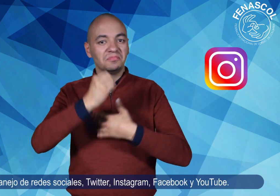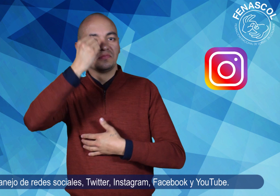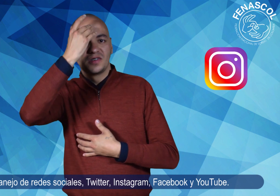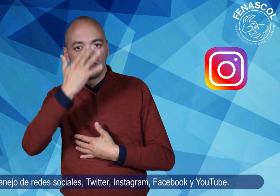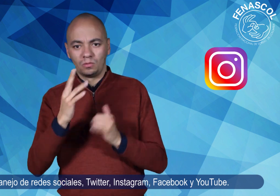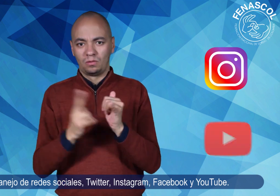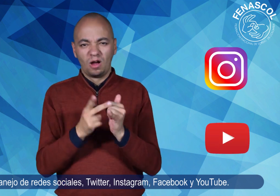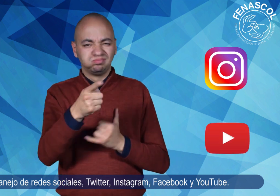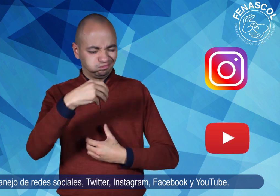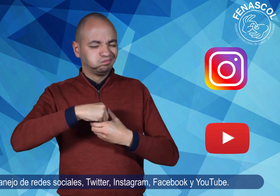Instagram, Facebook y YouTube.